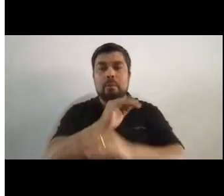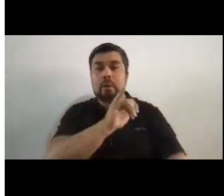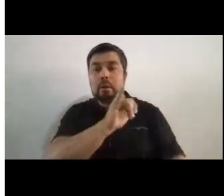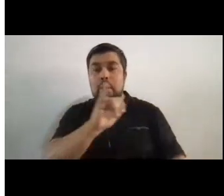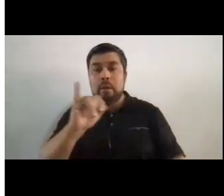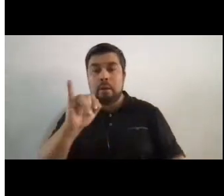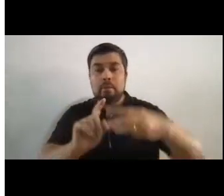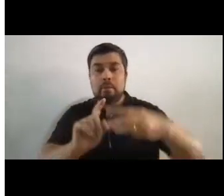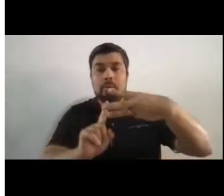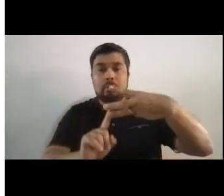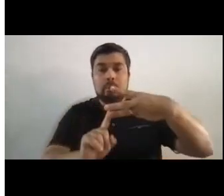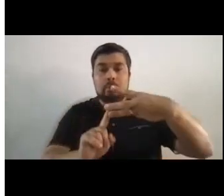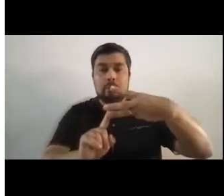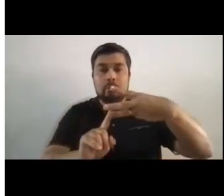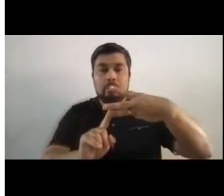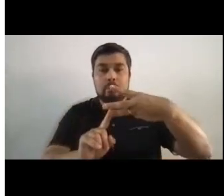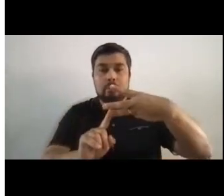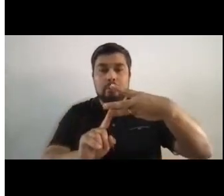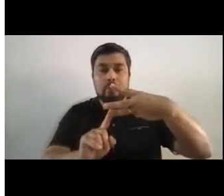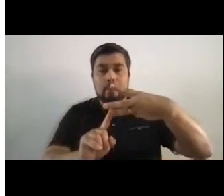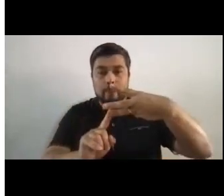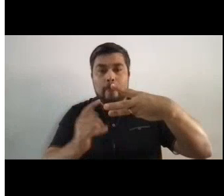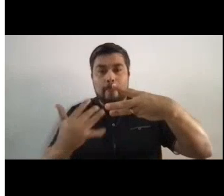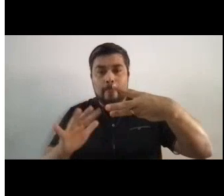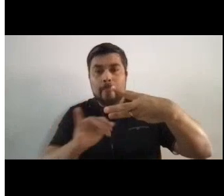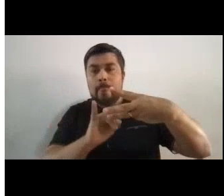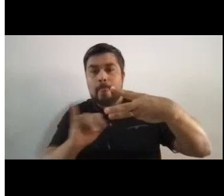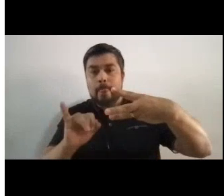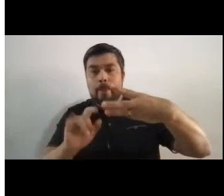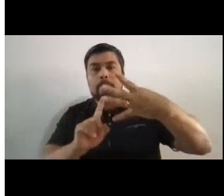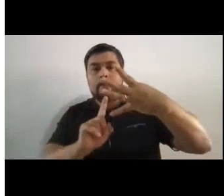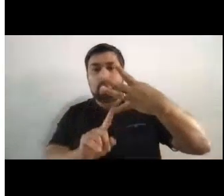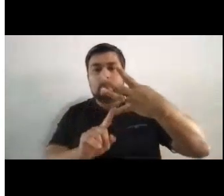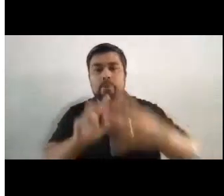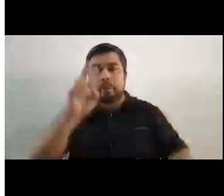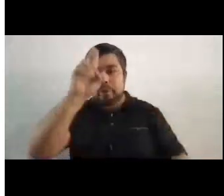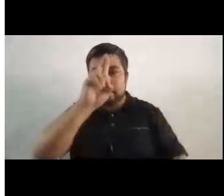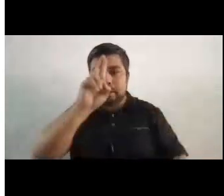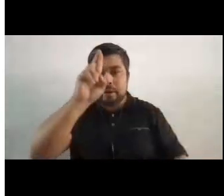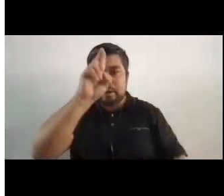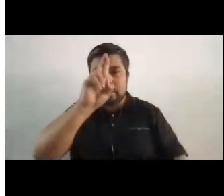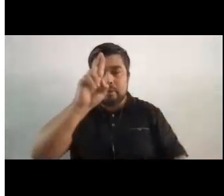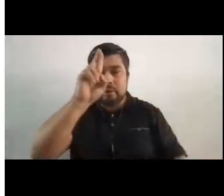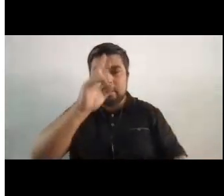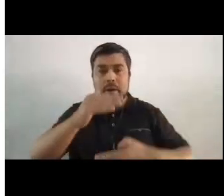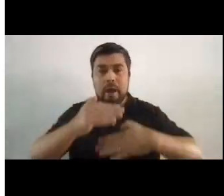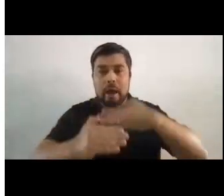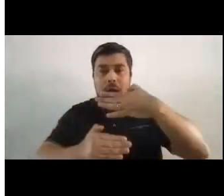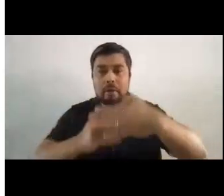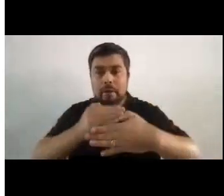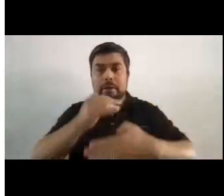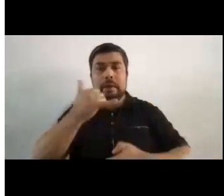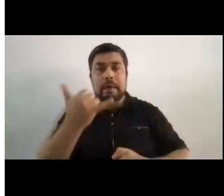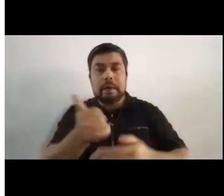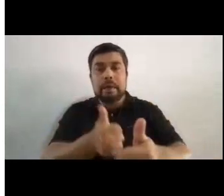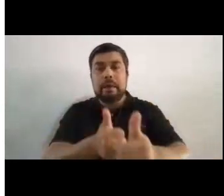y desafíos de la participación que actualmente tienen los educadores sordos en el país.